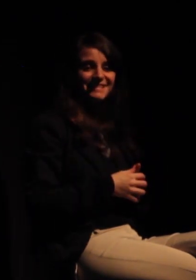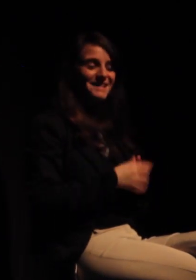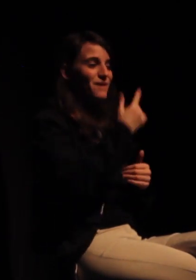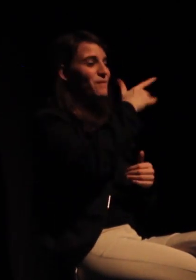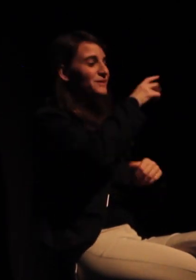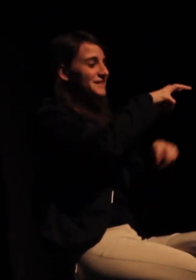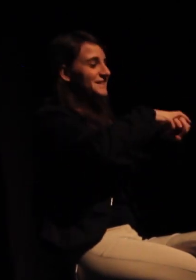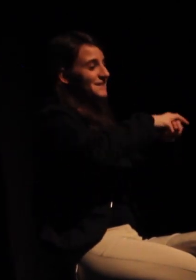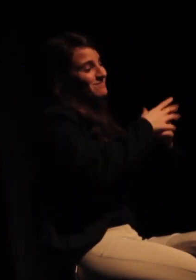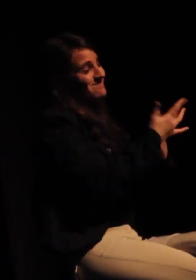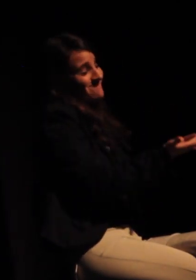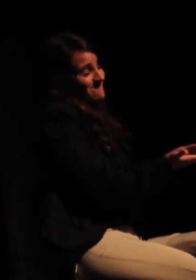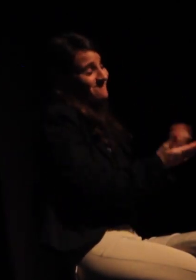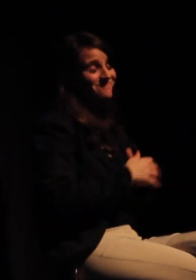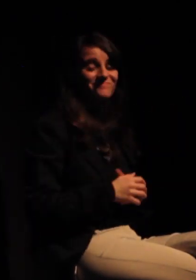dele.